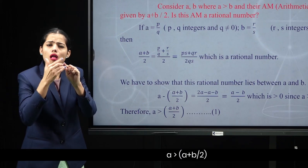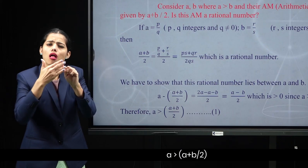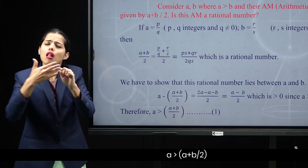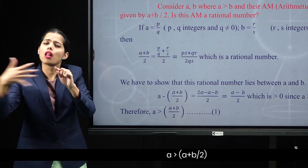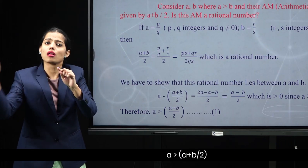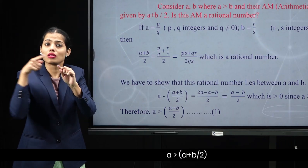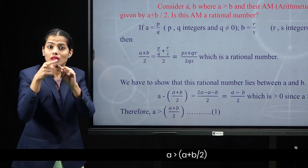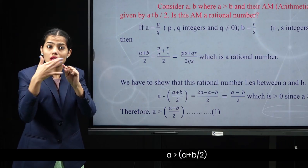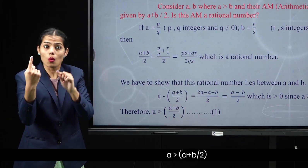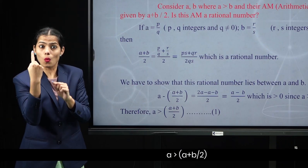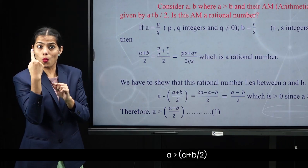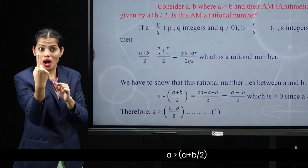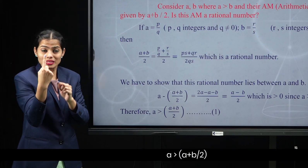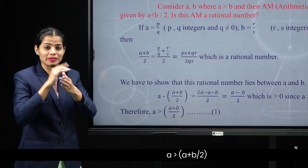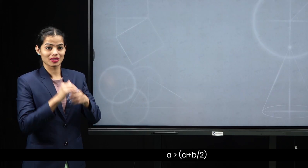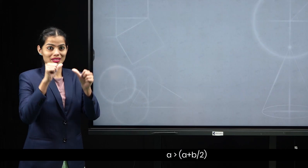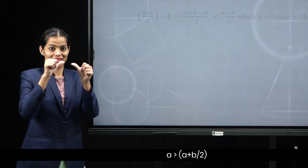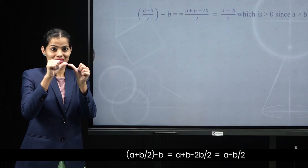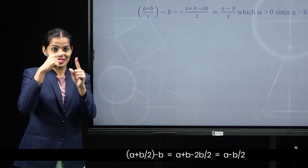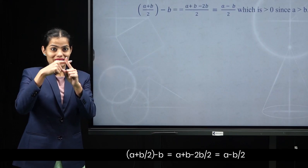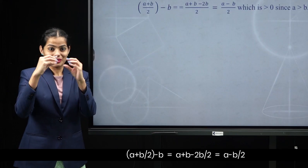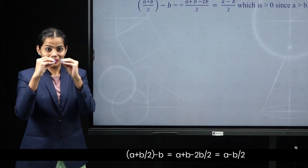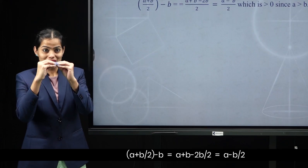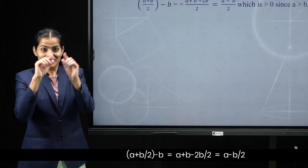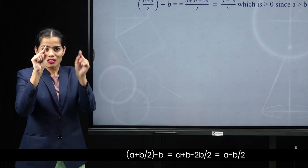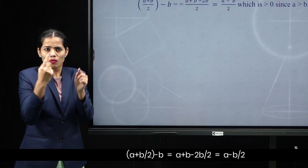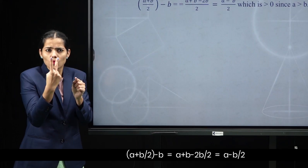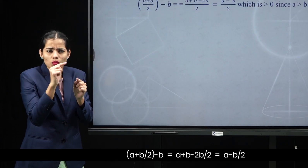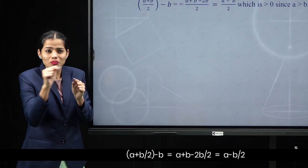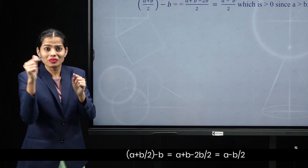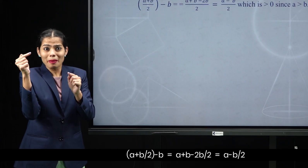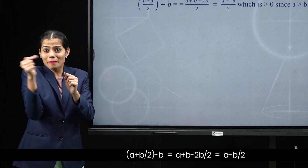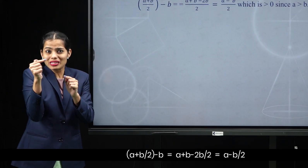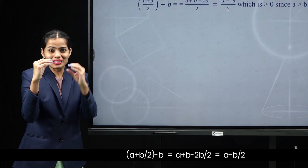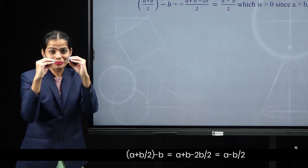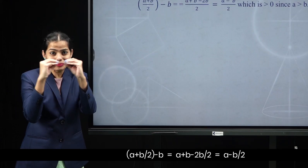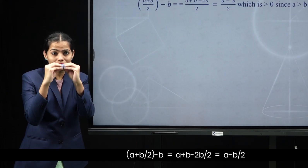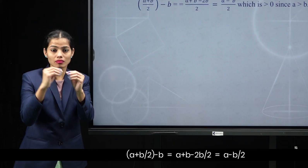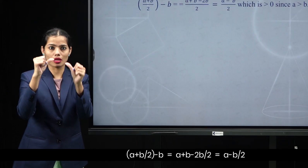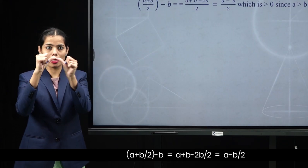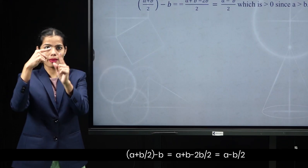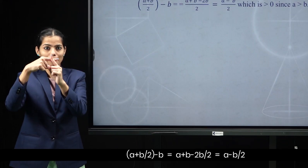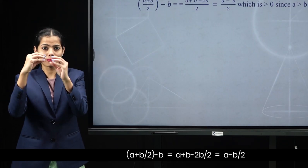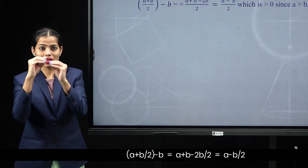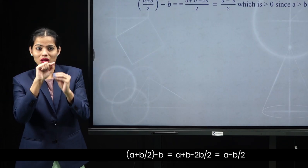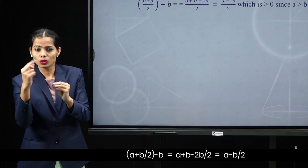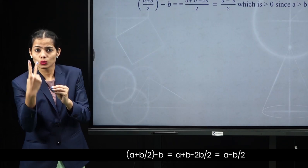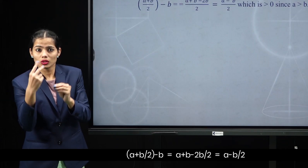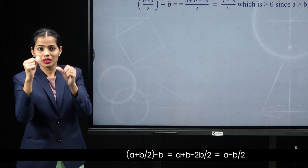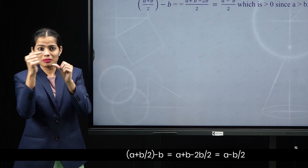A கூட்டல் B இன் கீழ் 2ஐ விட பெரியது. A கூட்டல் B இன் கீழ் 2 கழித்தல் B ஈடு A கூட்டல் B